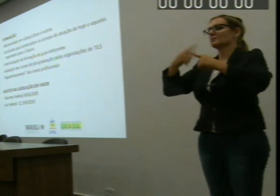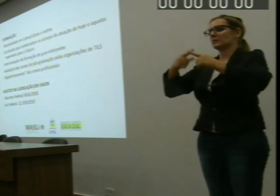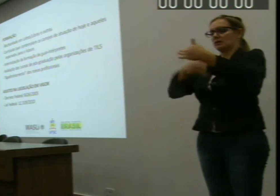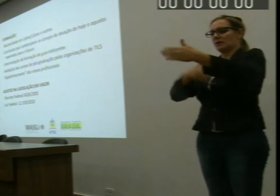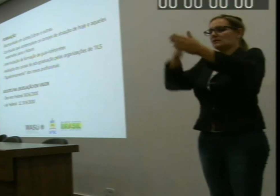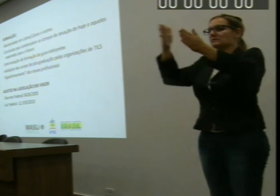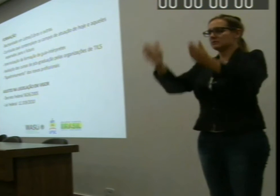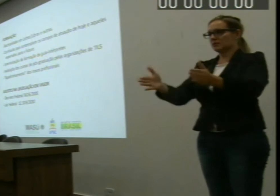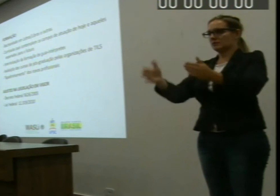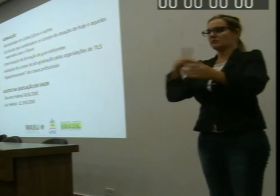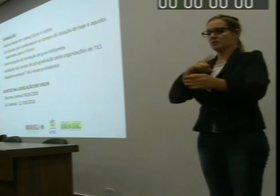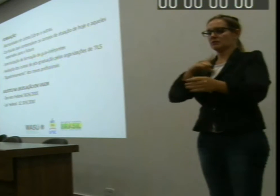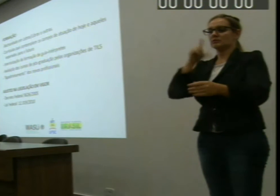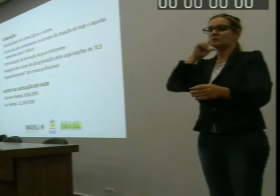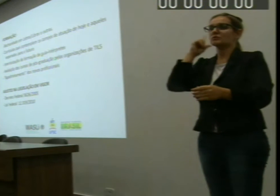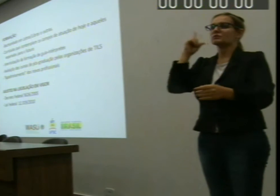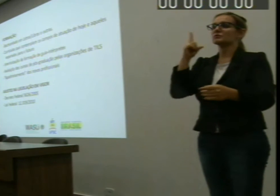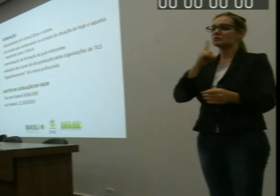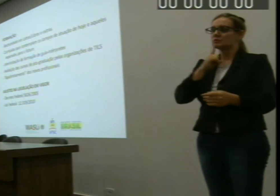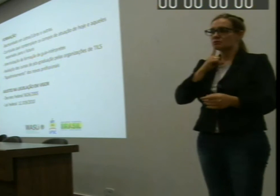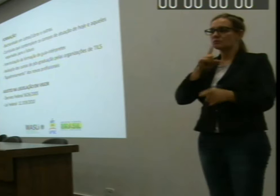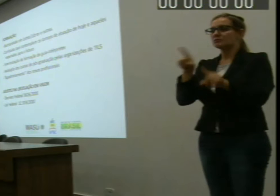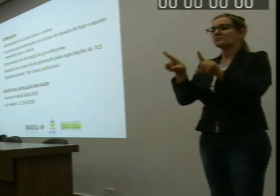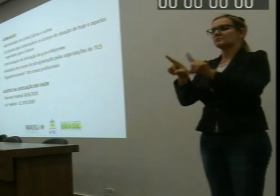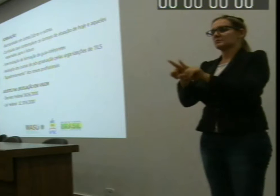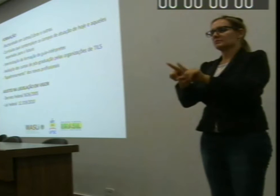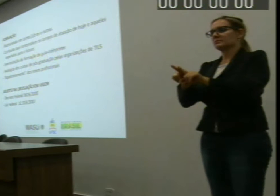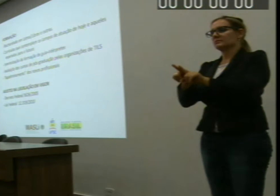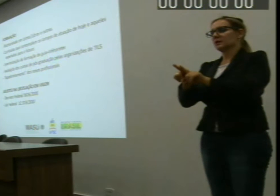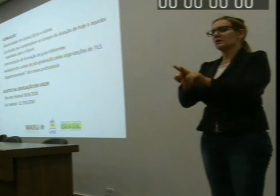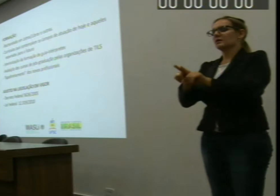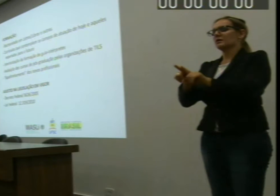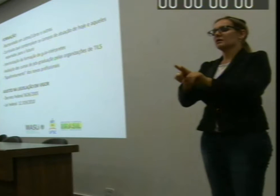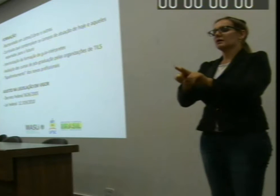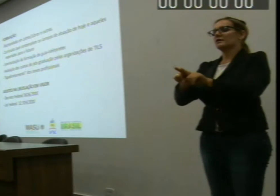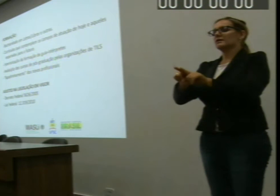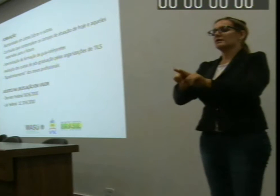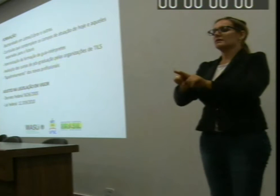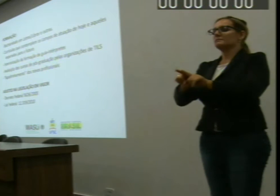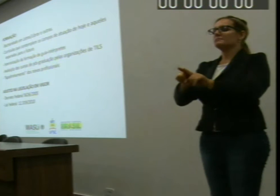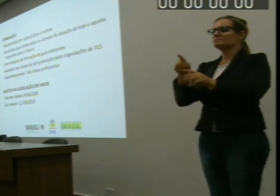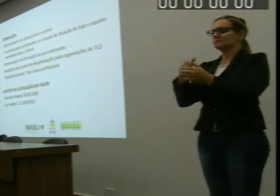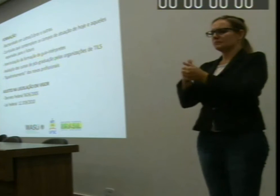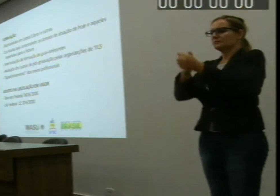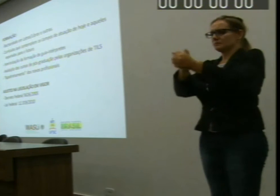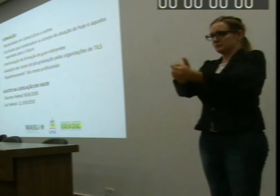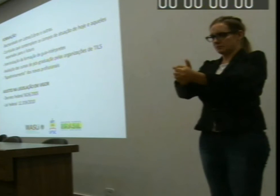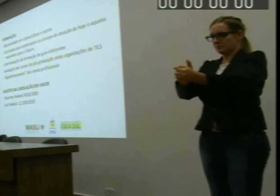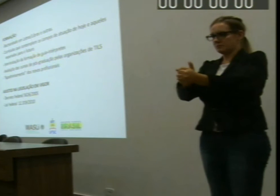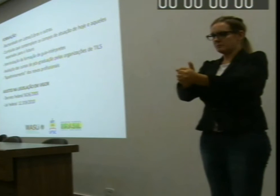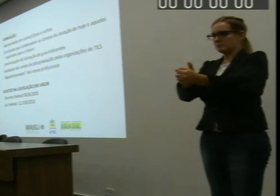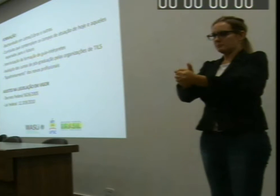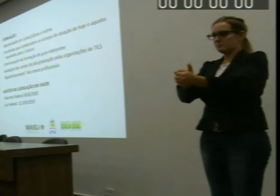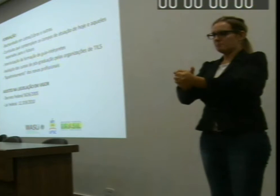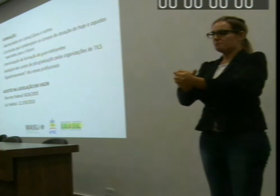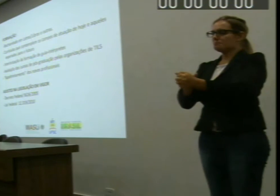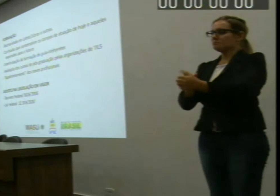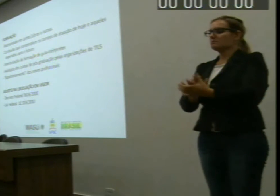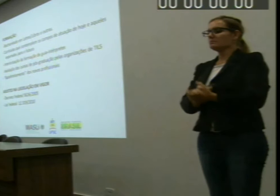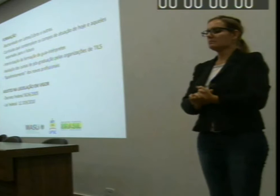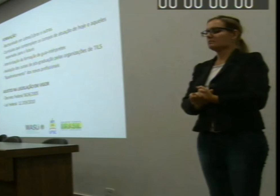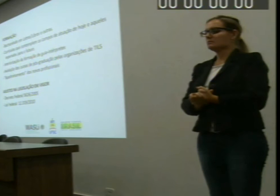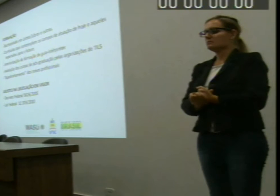intérprete ouvinte e como o guia intérprete é só um por um né para quem não não sabe guia interprete não trabalha com grupo de surdos cegos